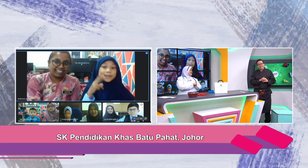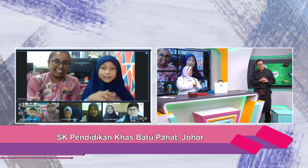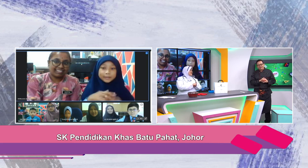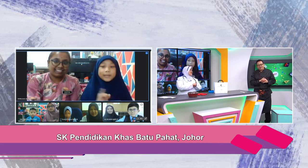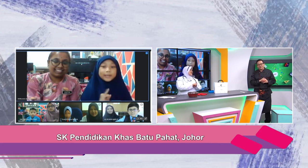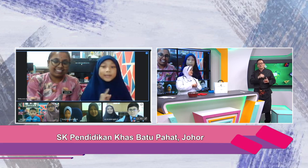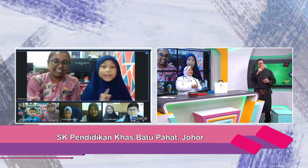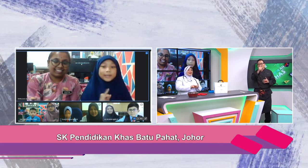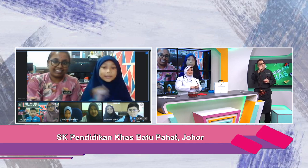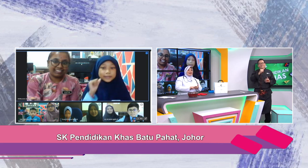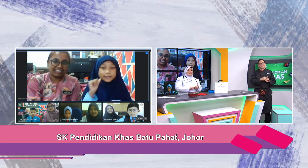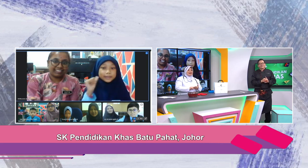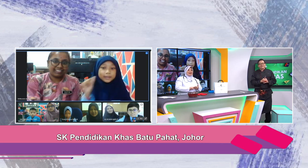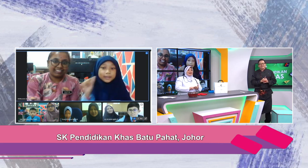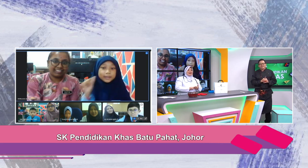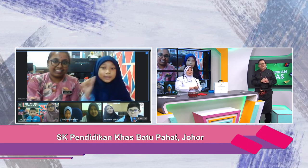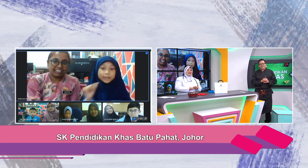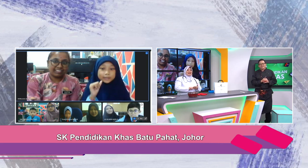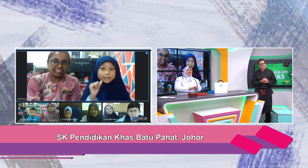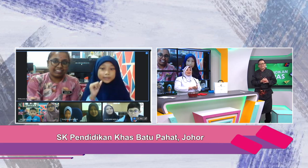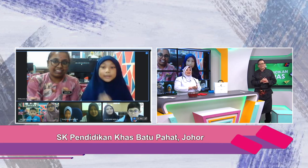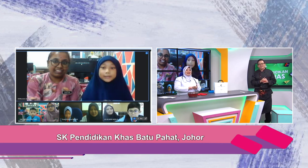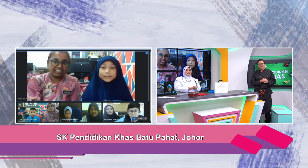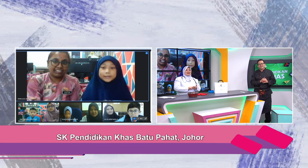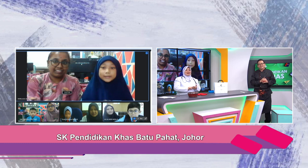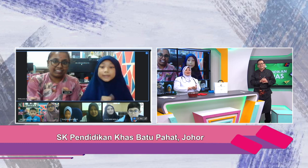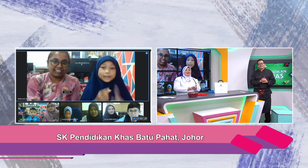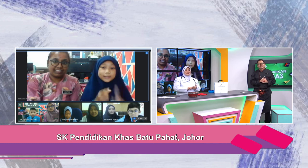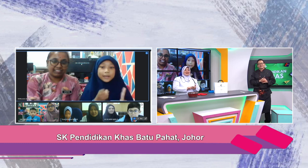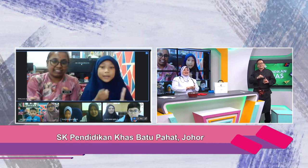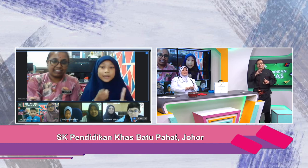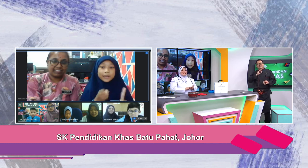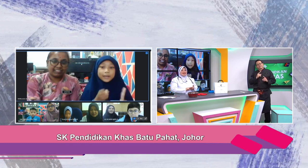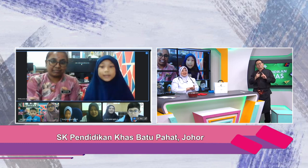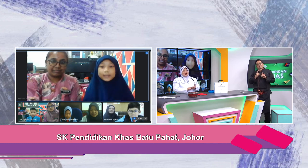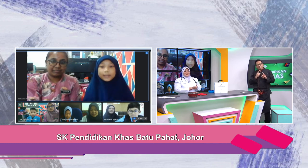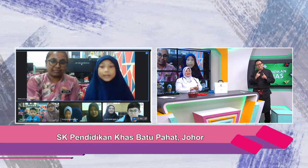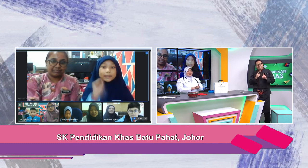Nama saya Siti Nur Anis. Saya dari